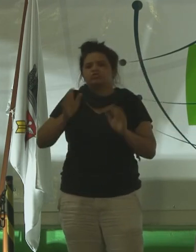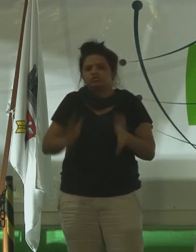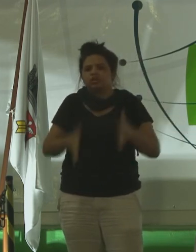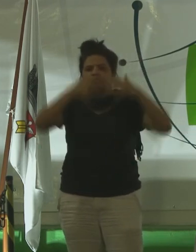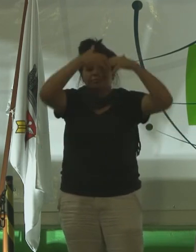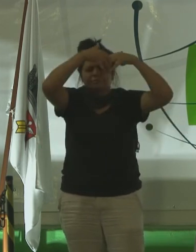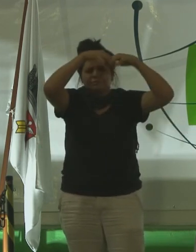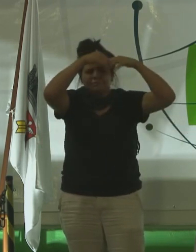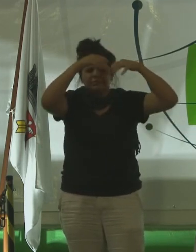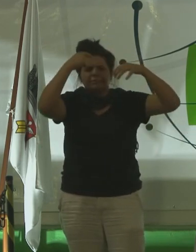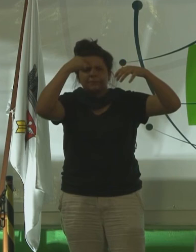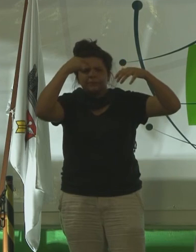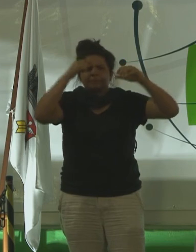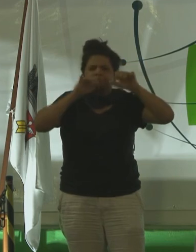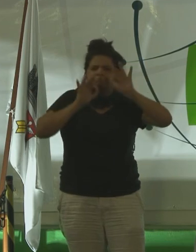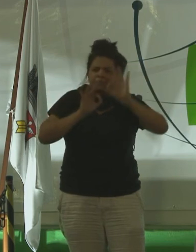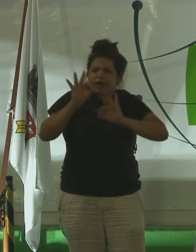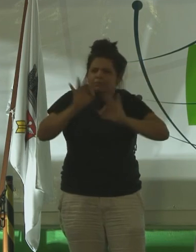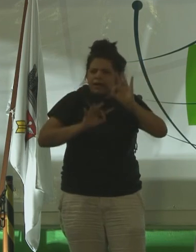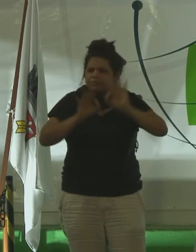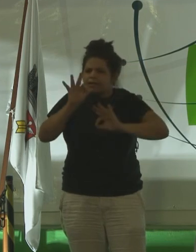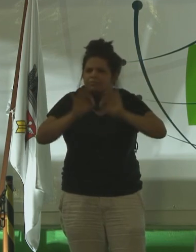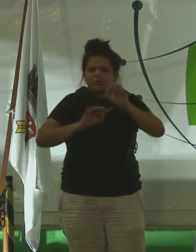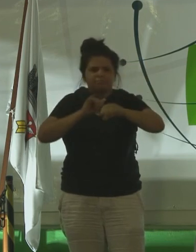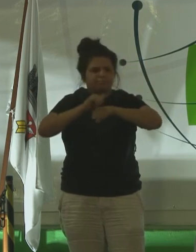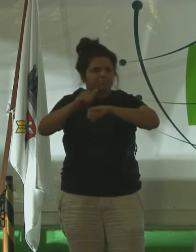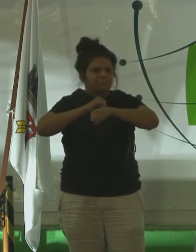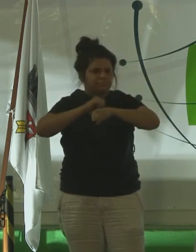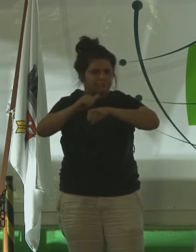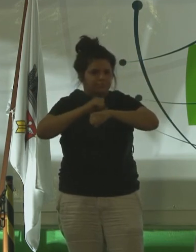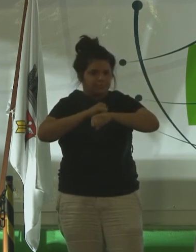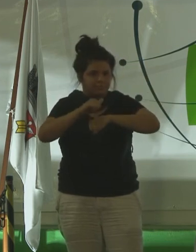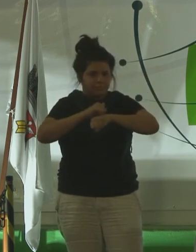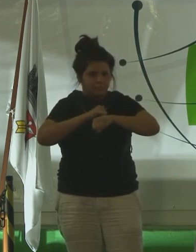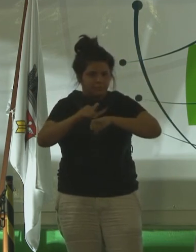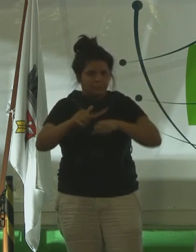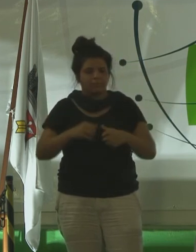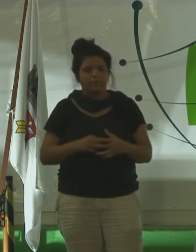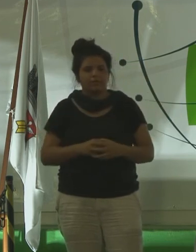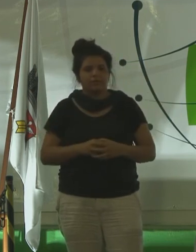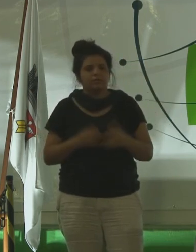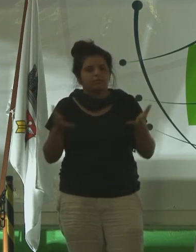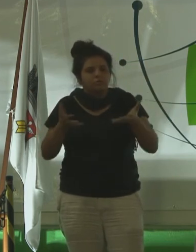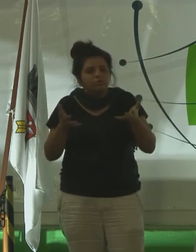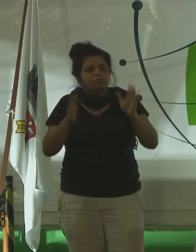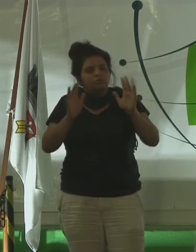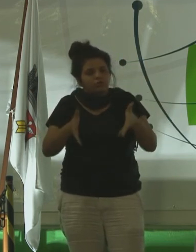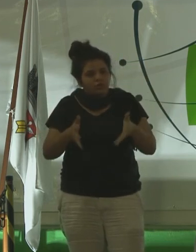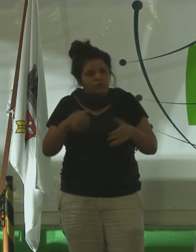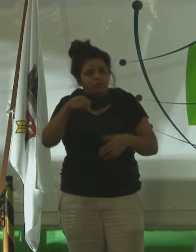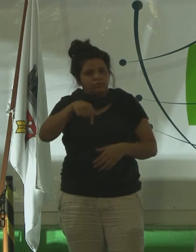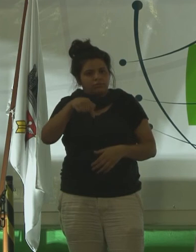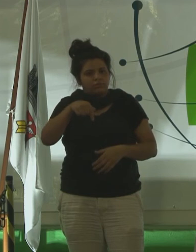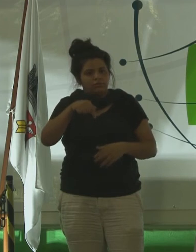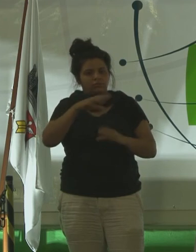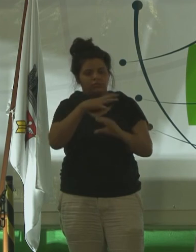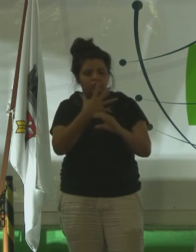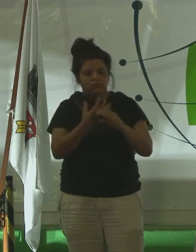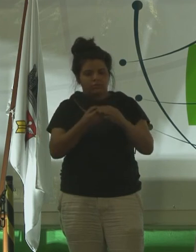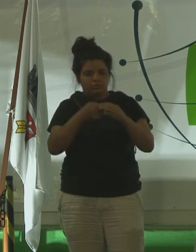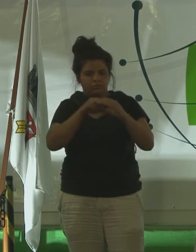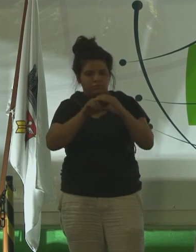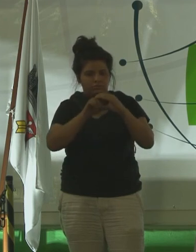tem articulado para que isso aconteça. Hoje, atualmente, né, a gente tem aqui no CEFOR um curso